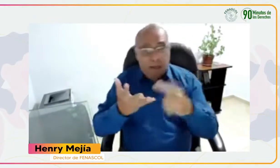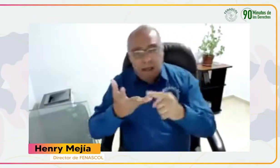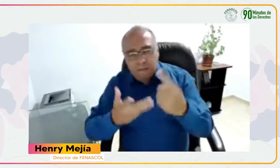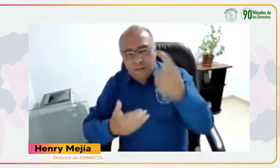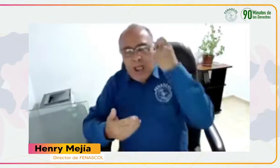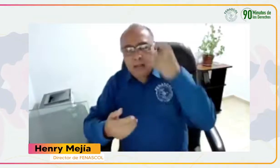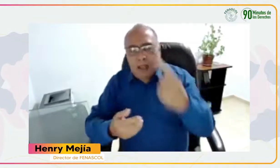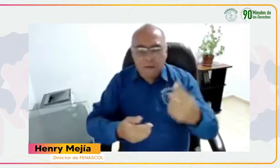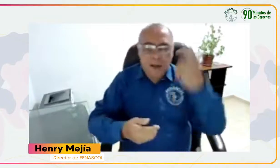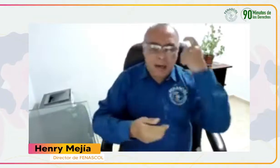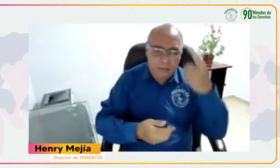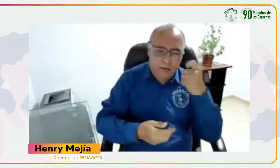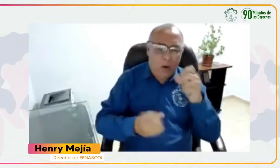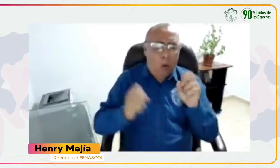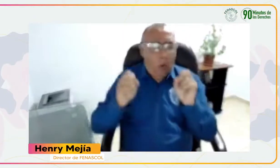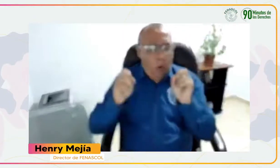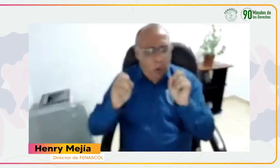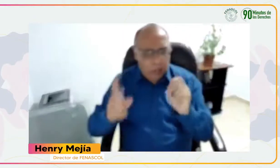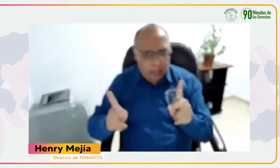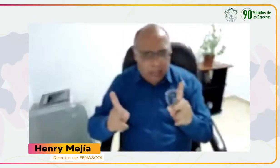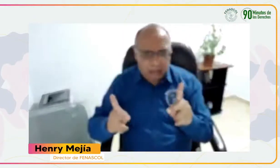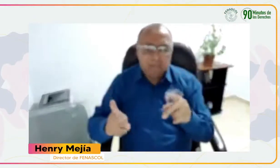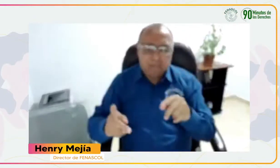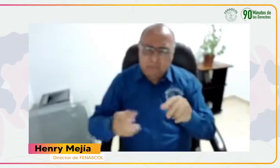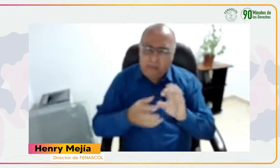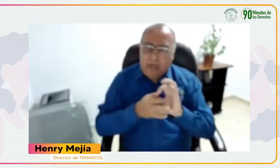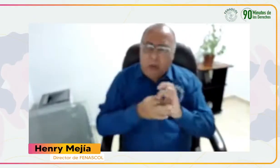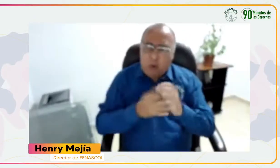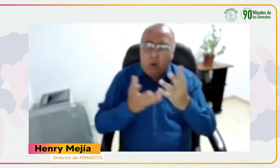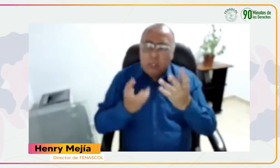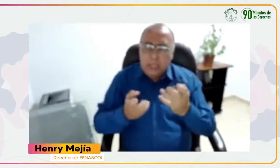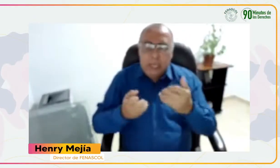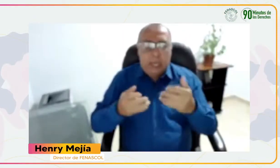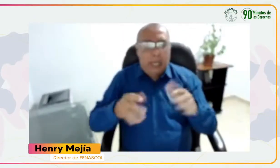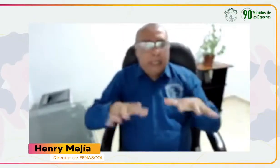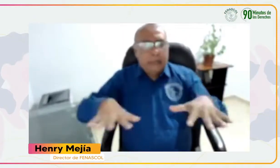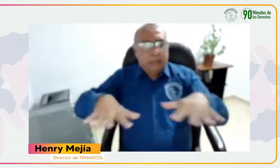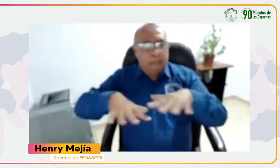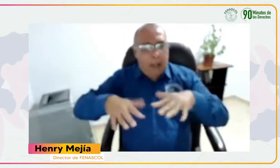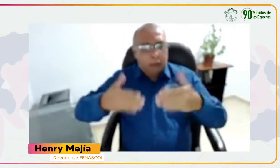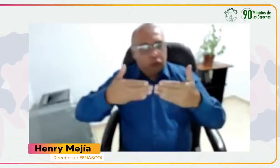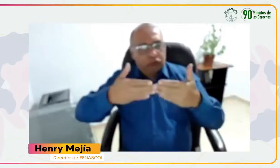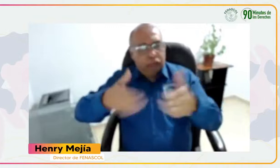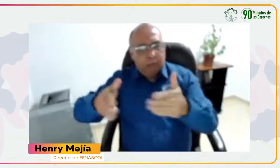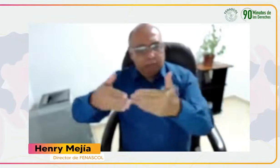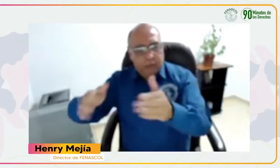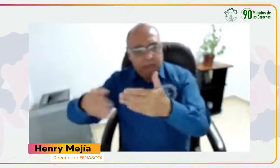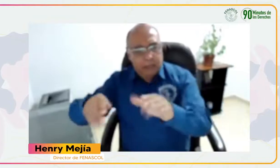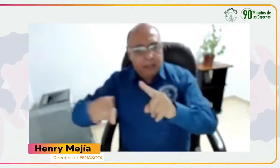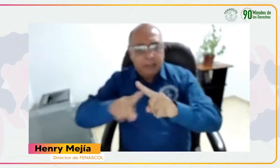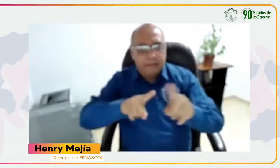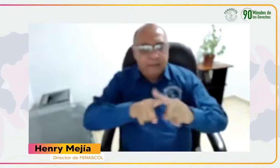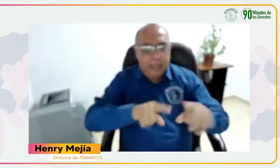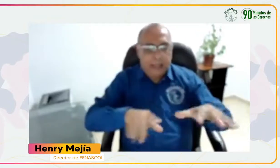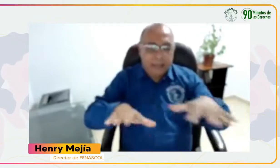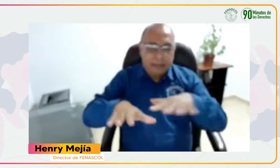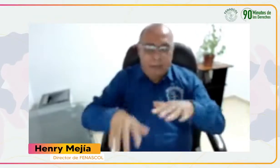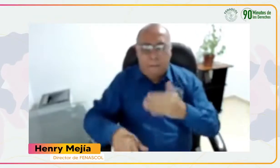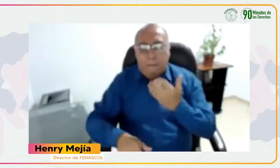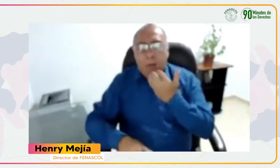opiniones también muy, muy diferentes en las que nos dicen hace falta mujeres. Nosotros desde FENASCOL queremos contar con estos espacios y